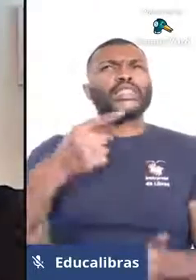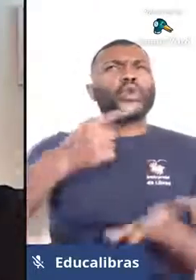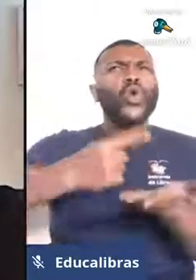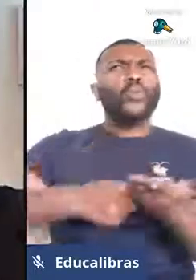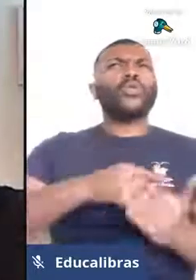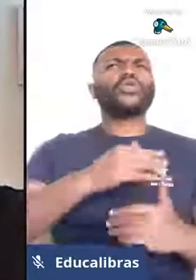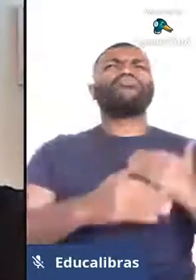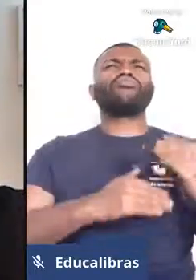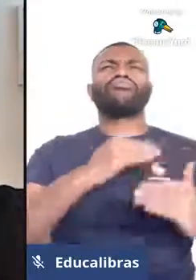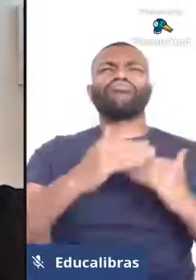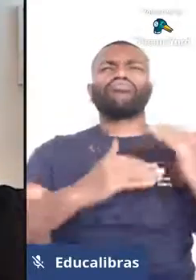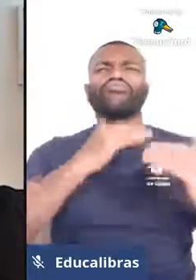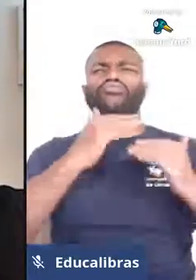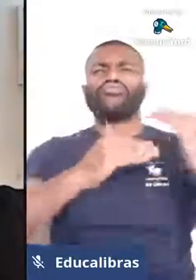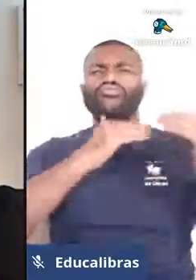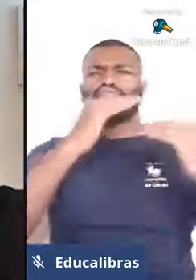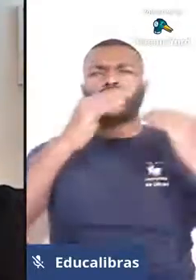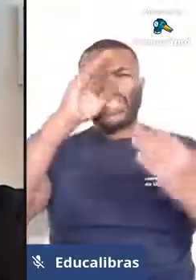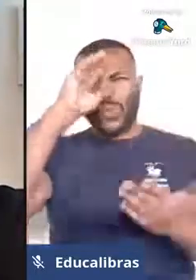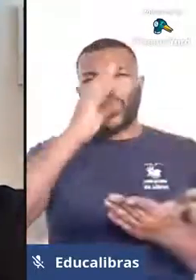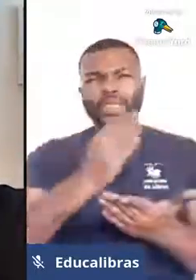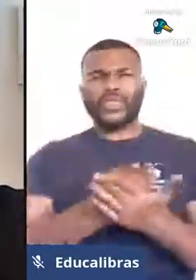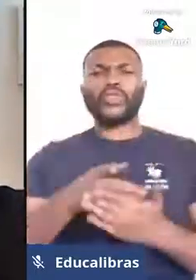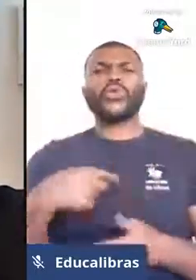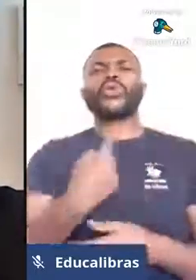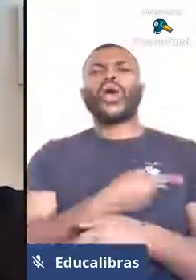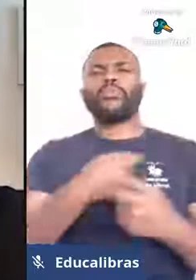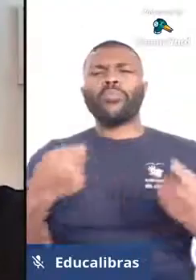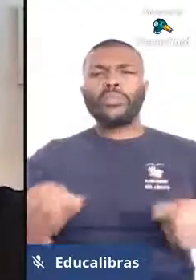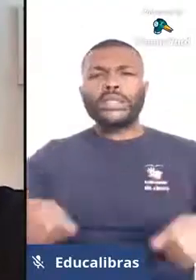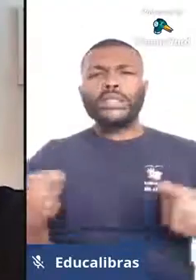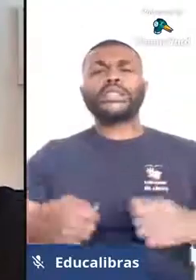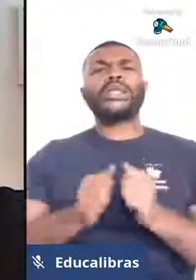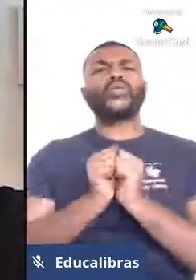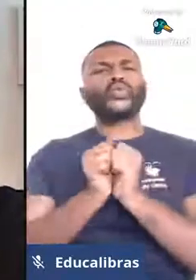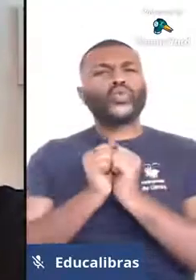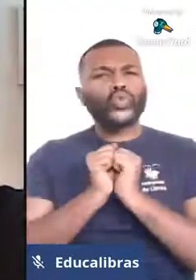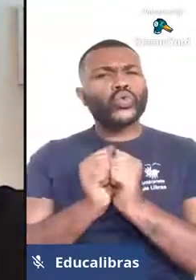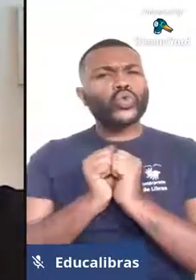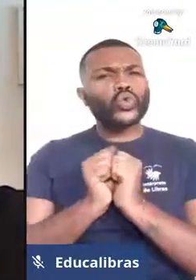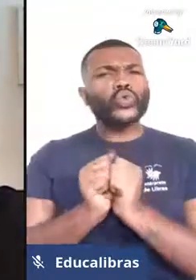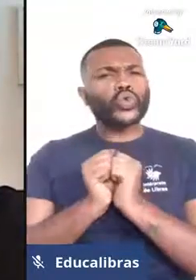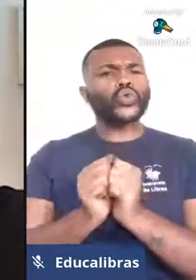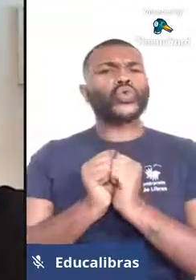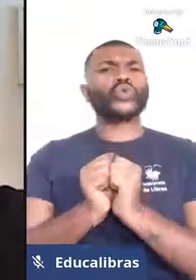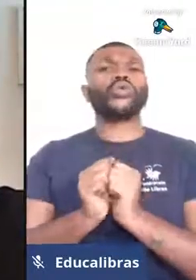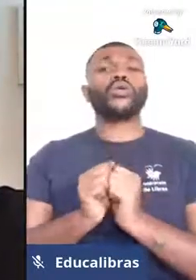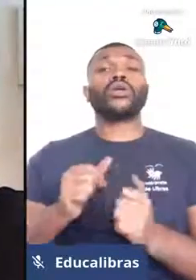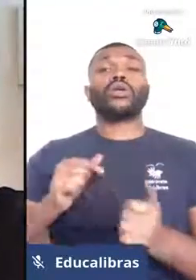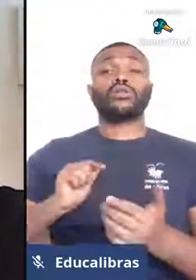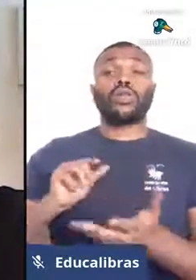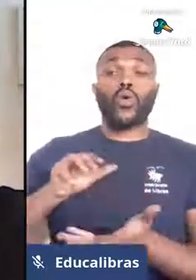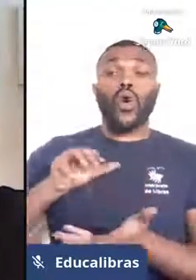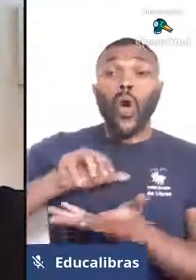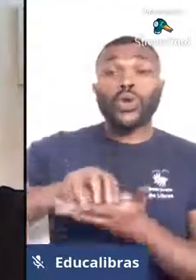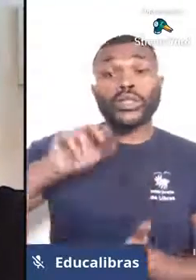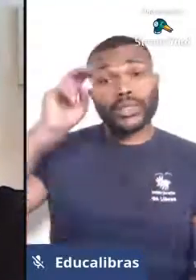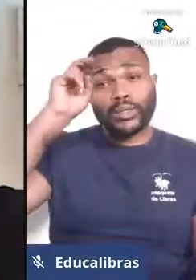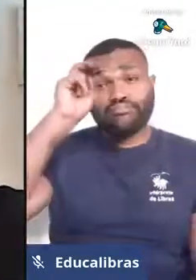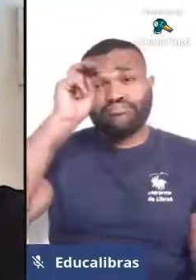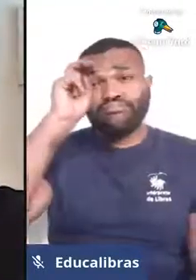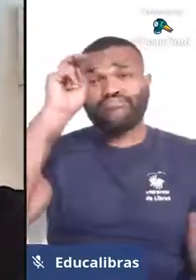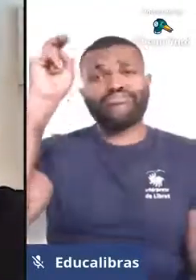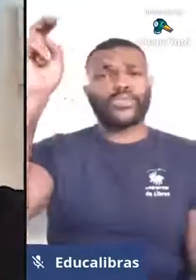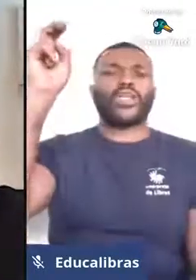nenhuma. Então, temos que estar juntos e estamos juntos. São organizações inteligentes. Então, são organizações